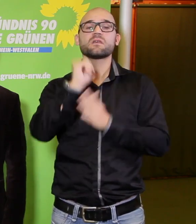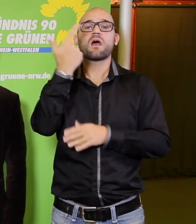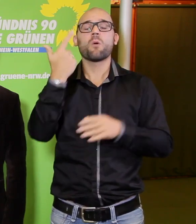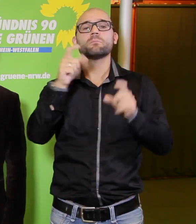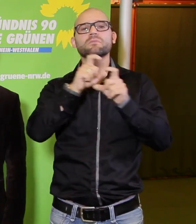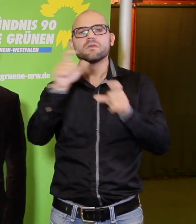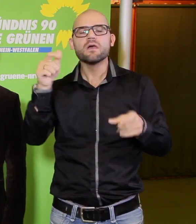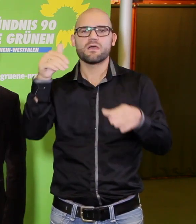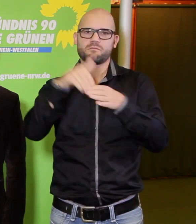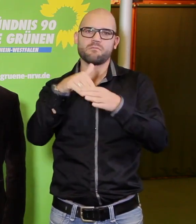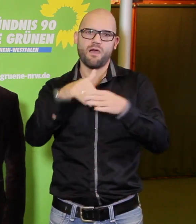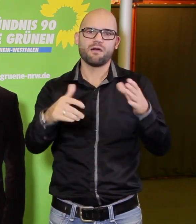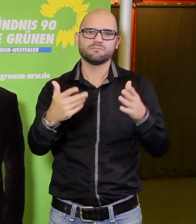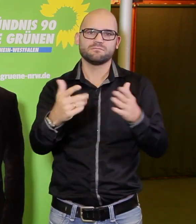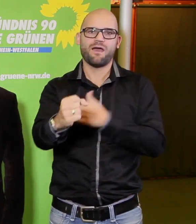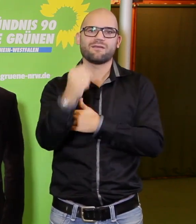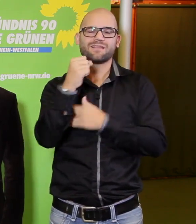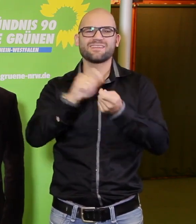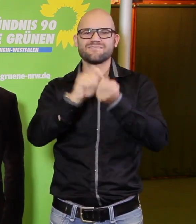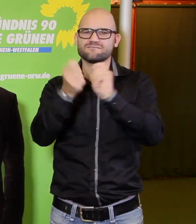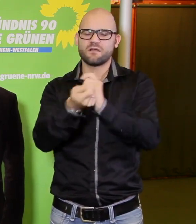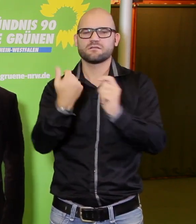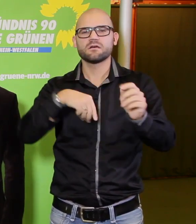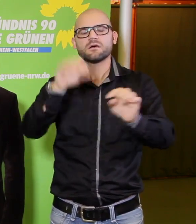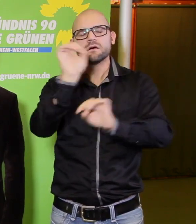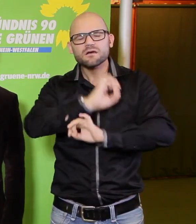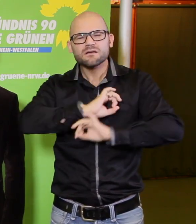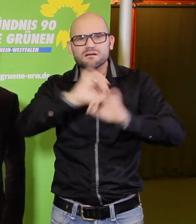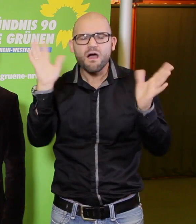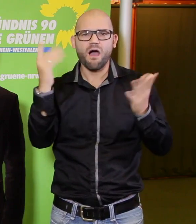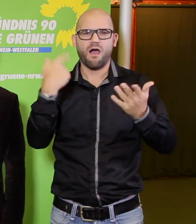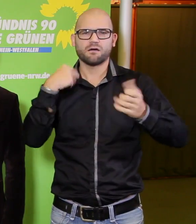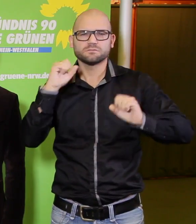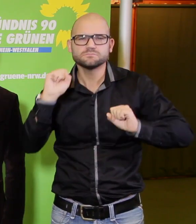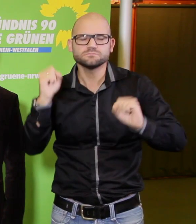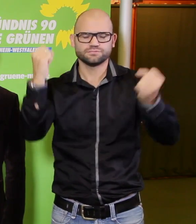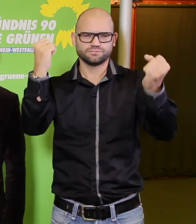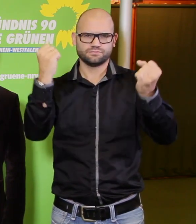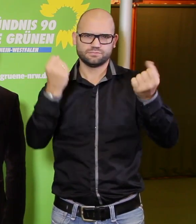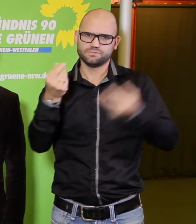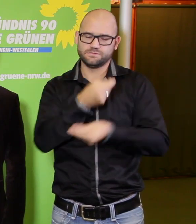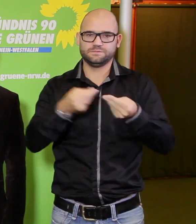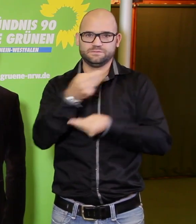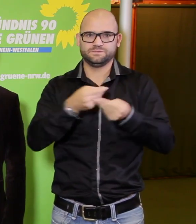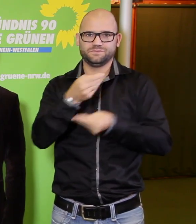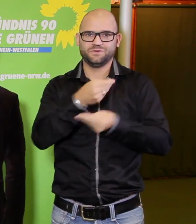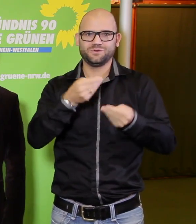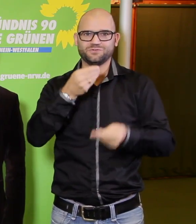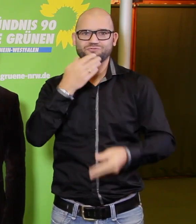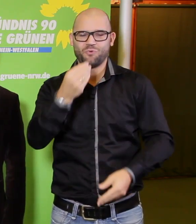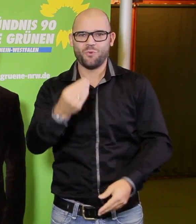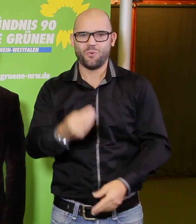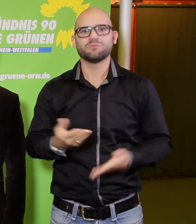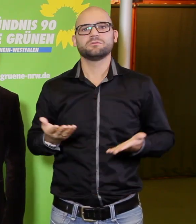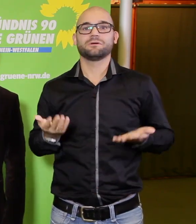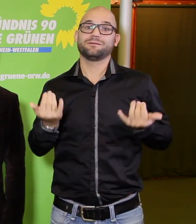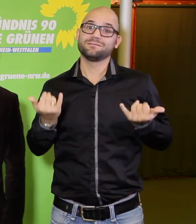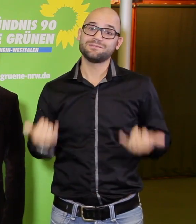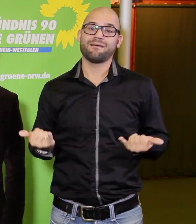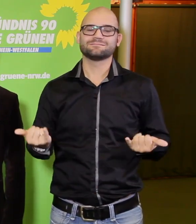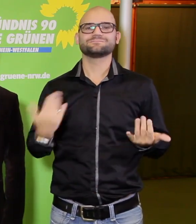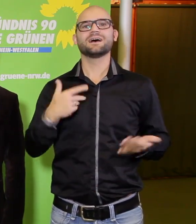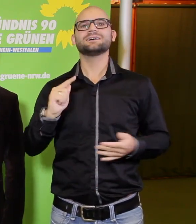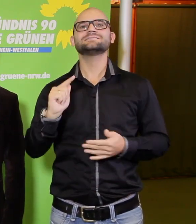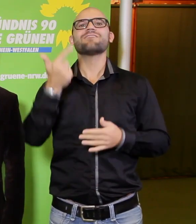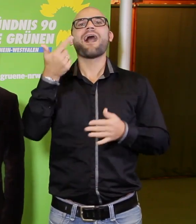auch noch mal sehr, sehr deutlich und sehr engagiert heute rübergebracht. Ja, und jetzt bleibt uns eigentlich nur am